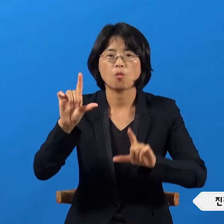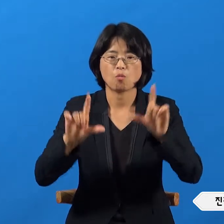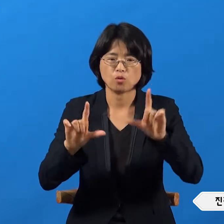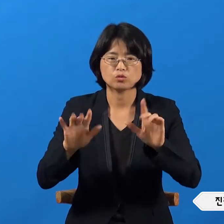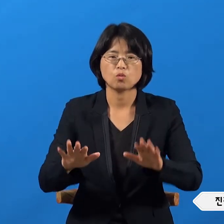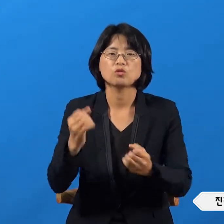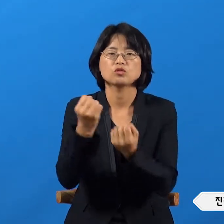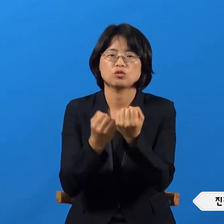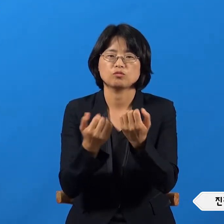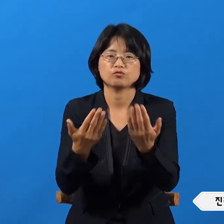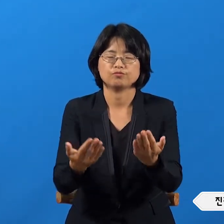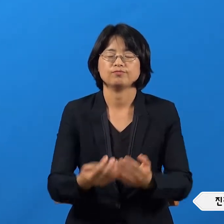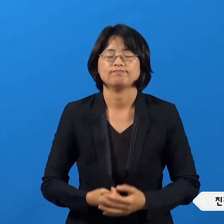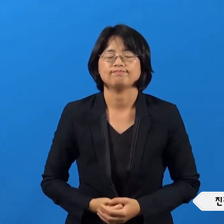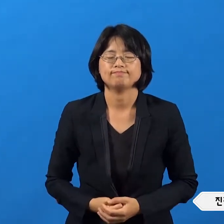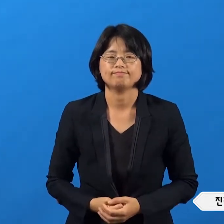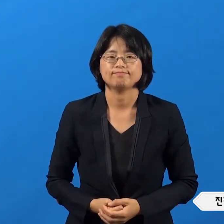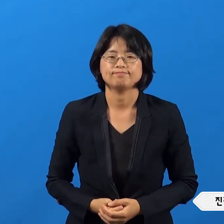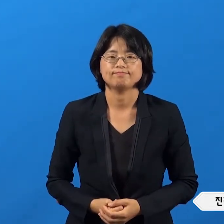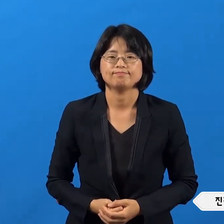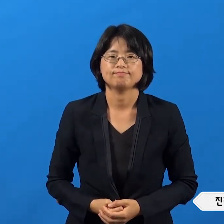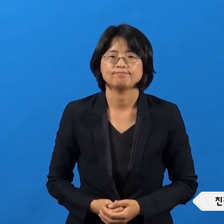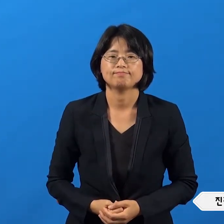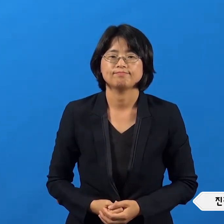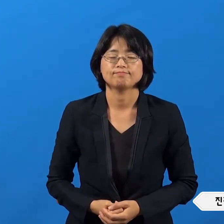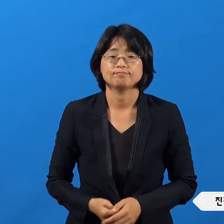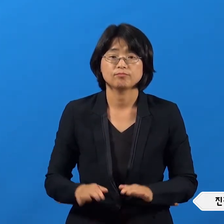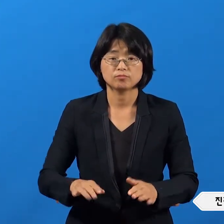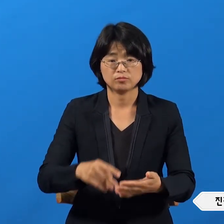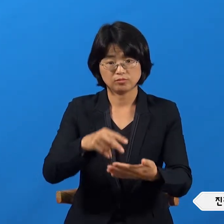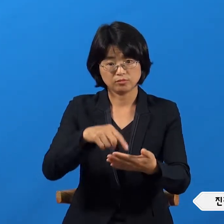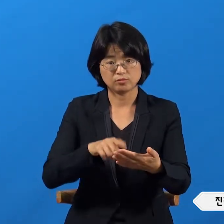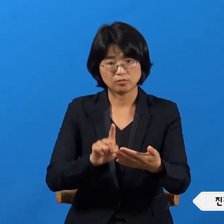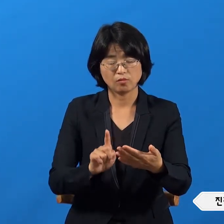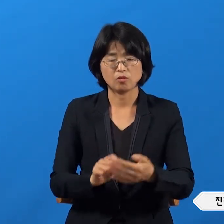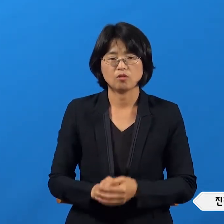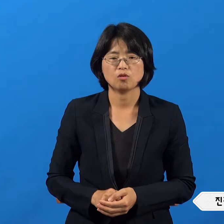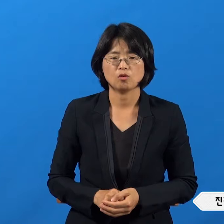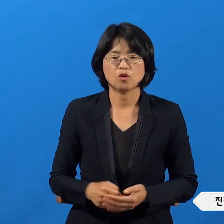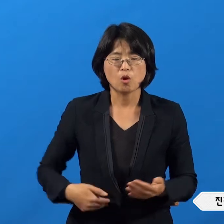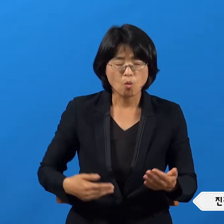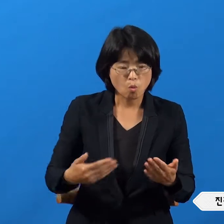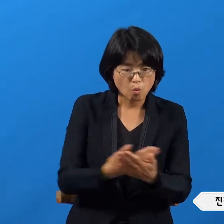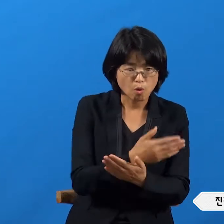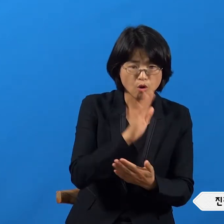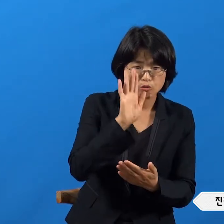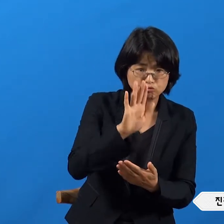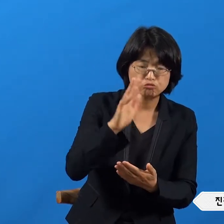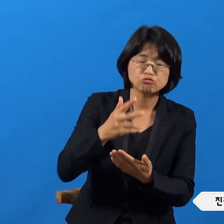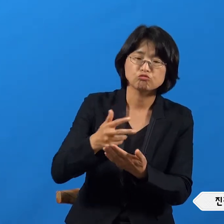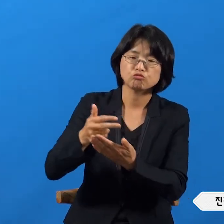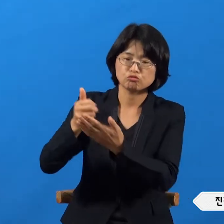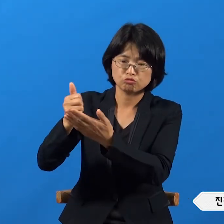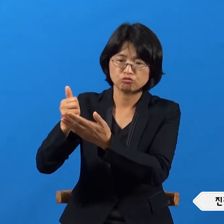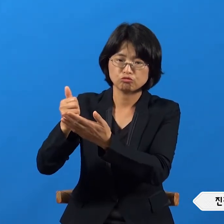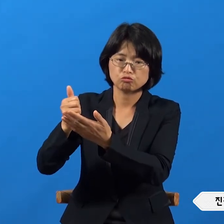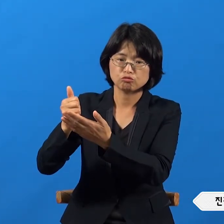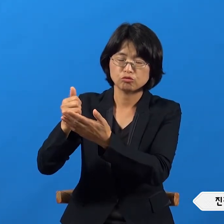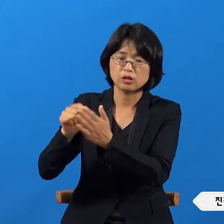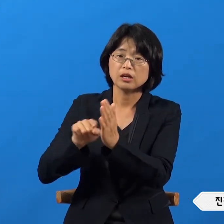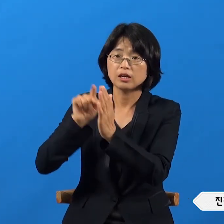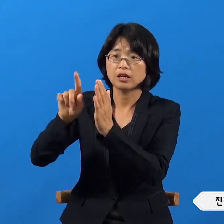있는 말씀은 우리가 회개하고 주님 앞에 나아갈 때 우리의 관계를 새롭게 하시고